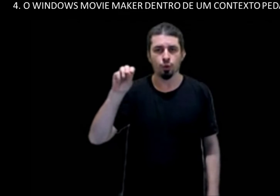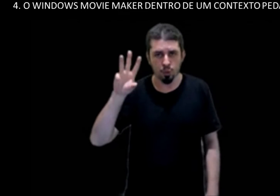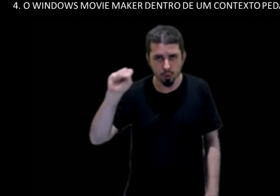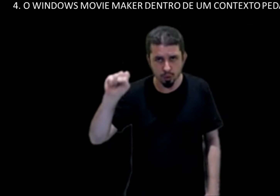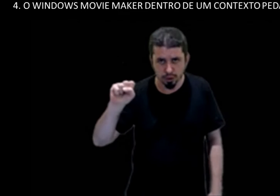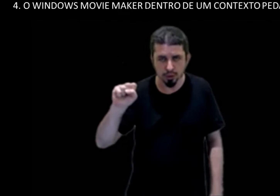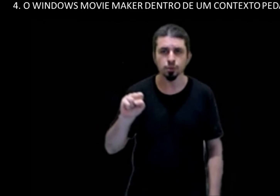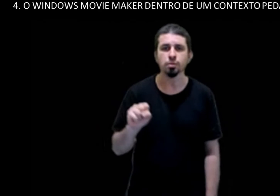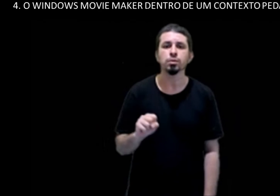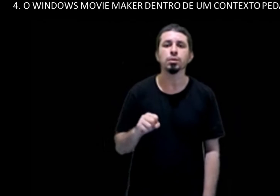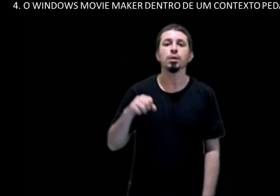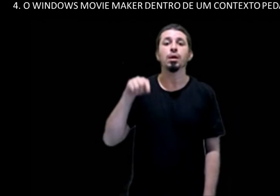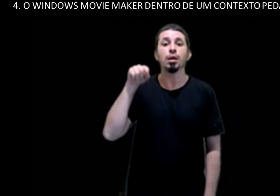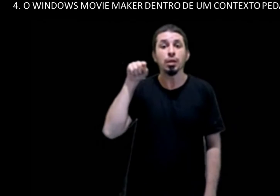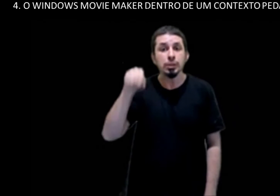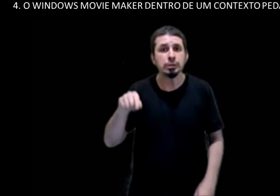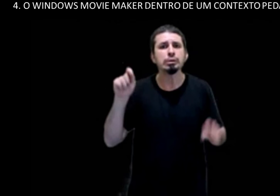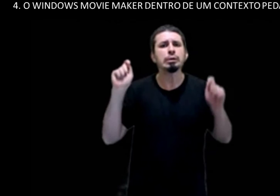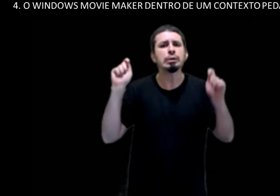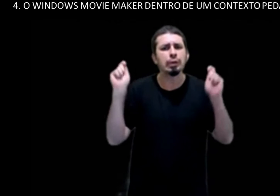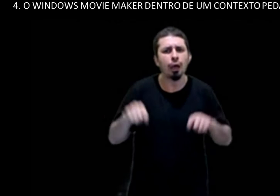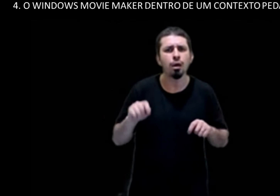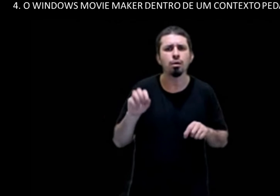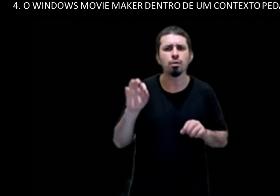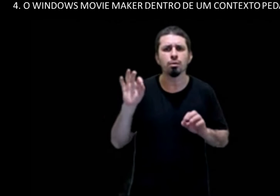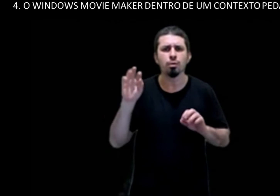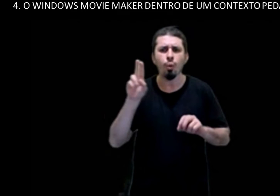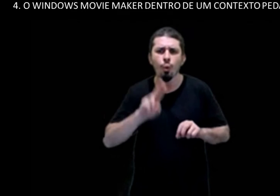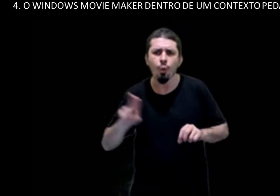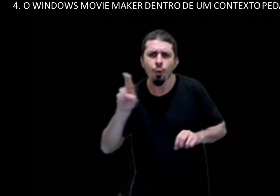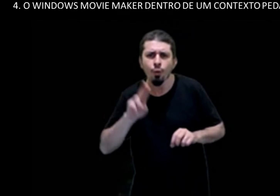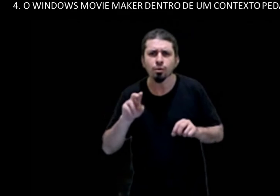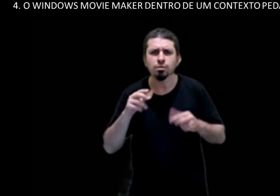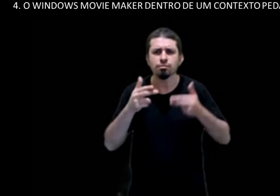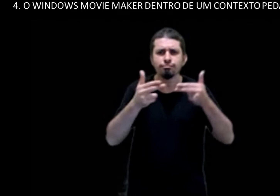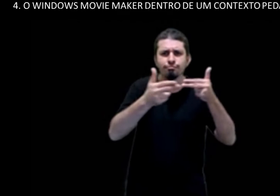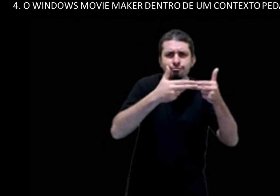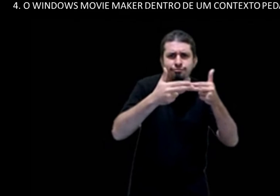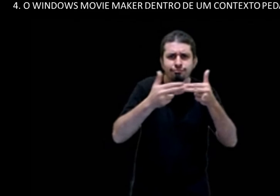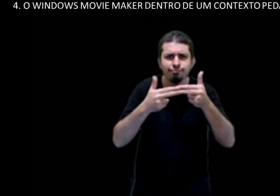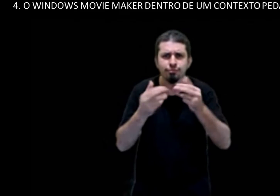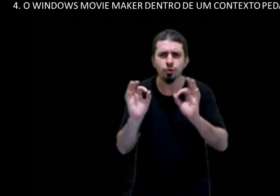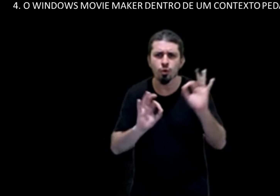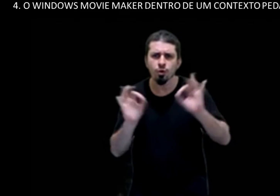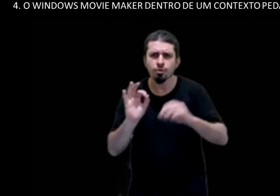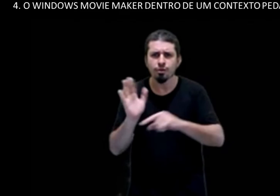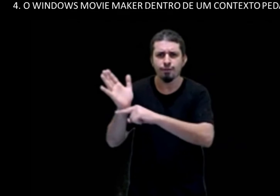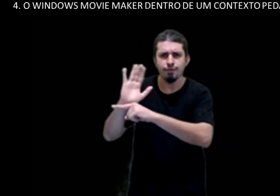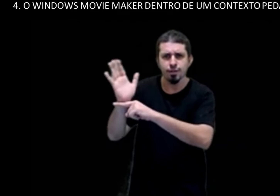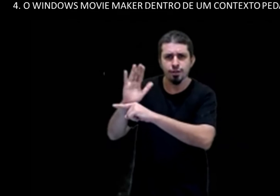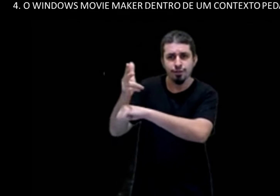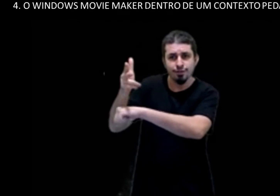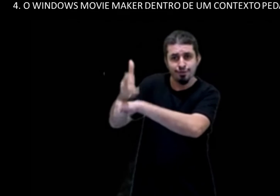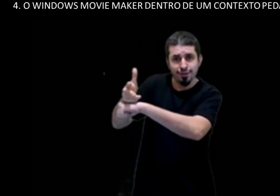pode criar, editar e visualizar seus vídeos. Além disso, o programa permite ao professor